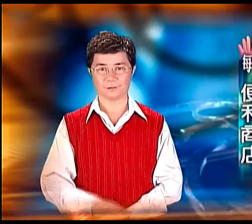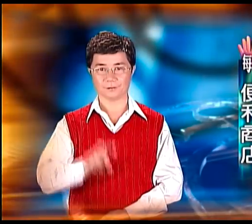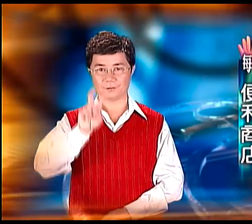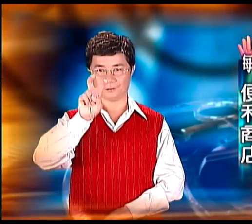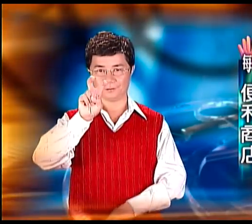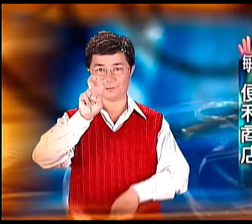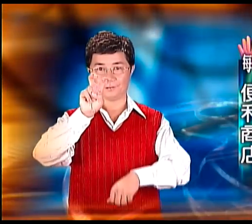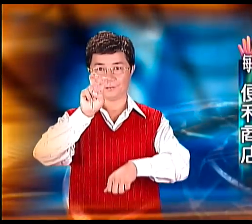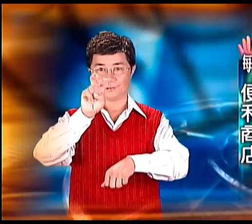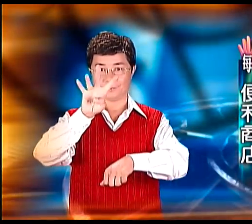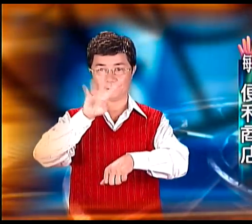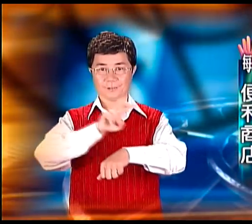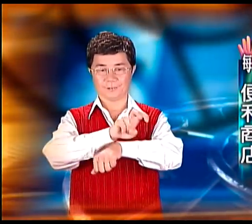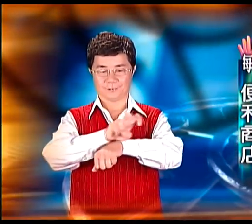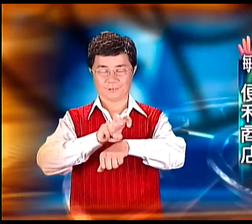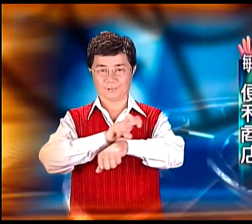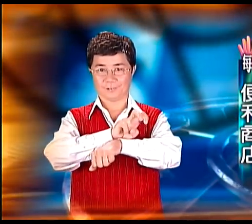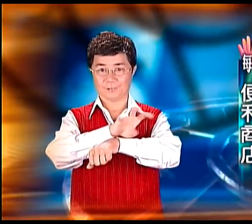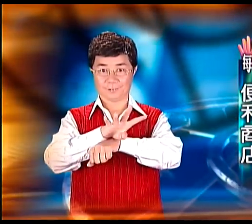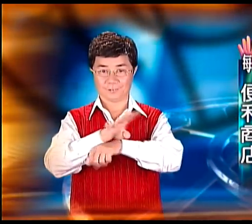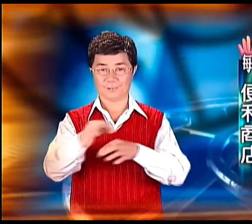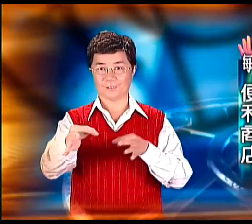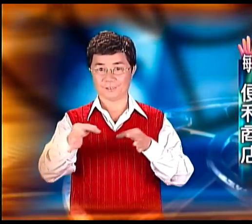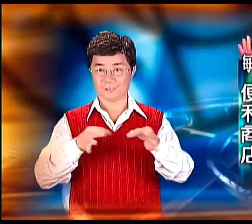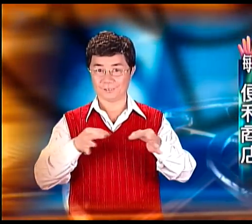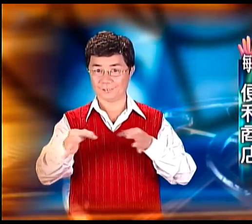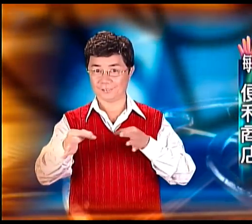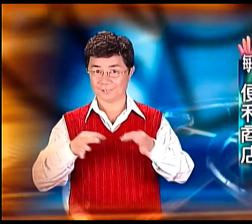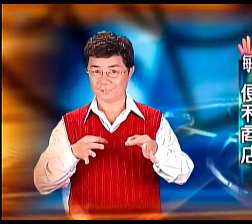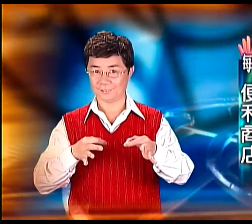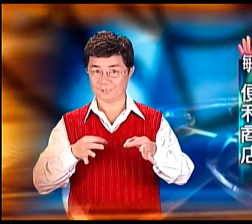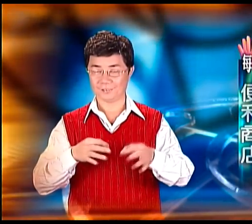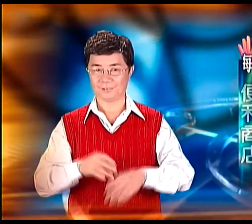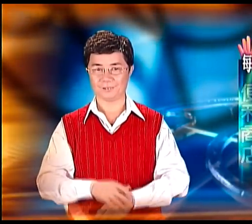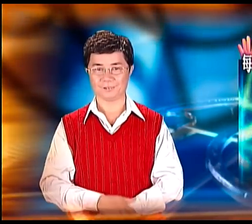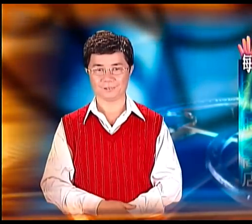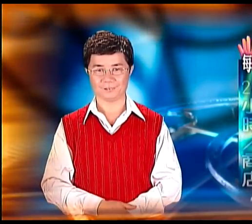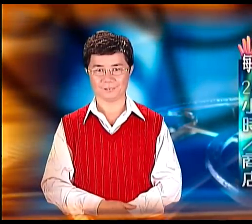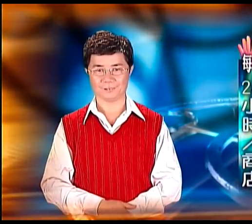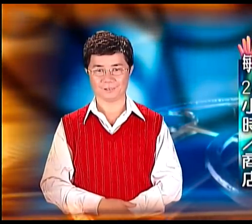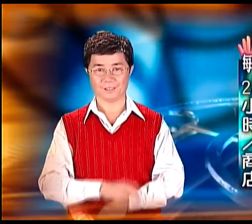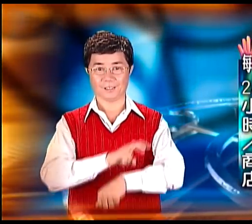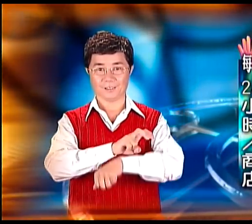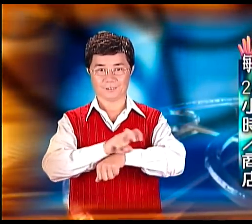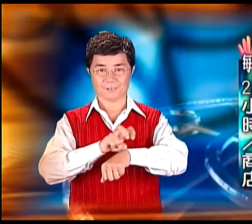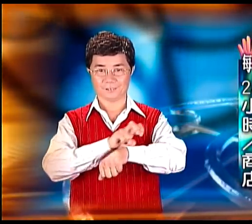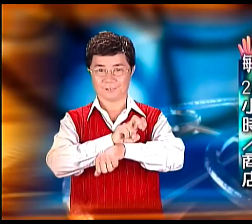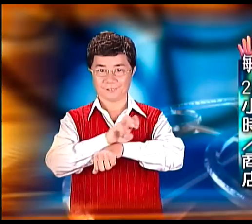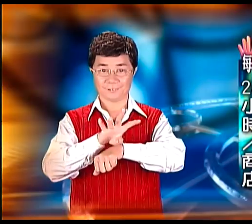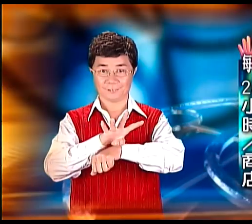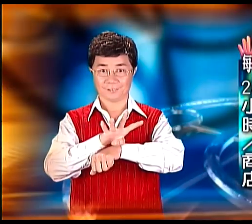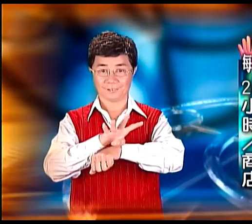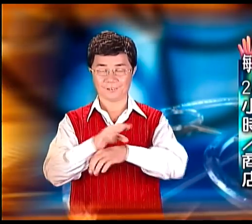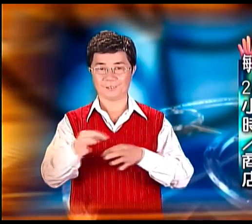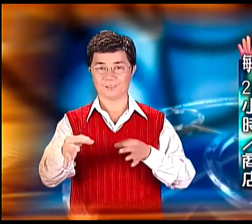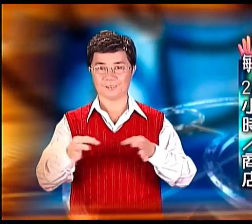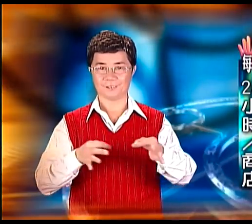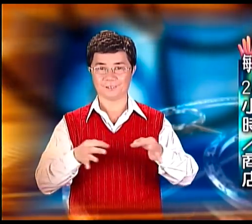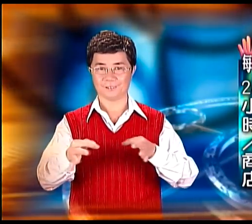便利商店的手语，我们要先在手腕上比出24小时，之后再加上商店的手语，这样就